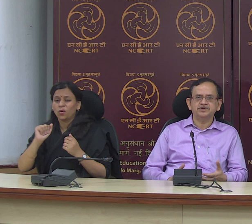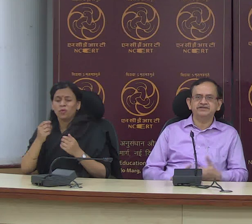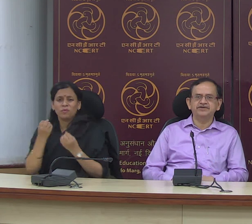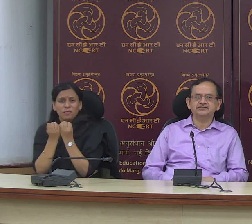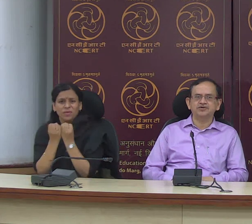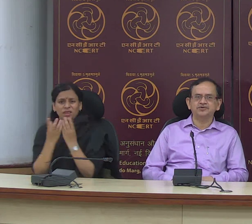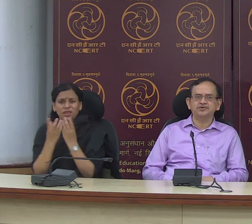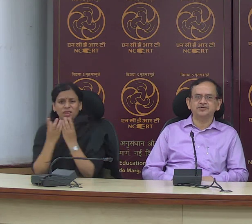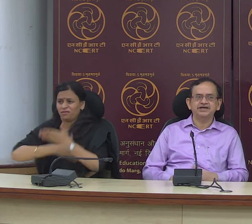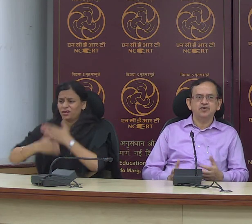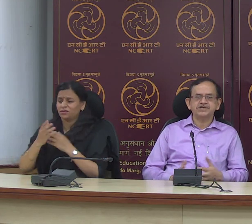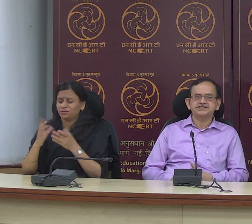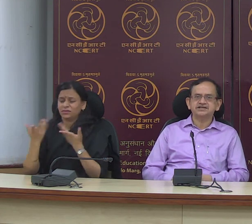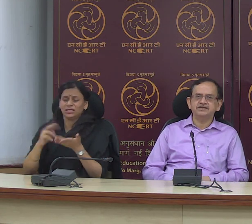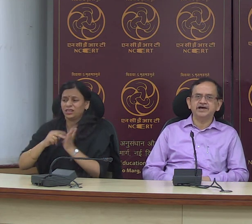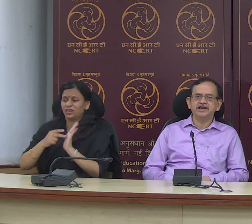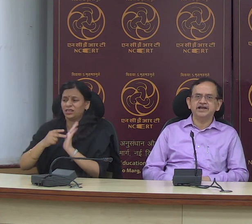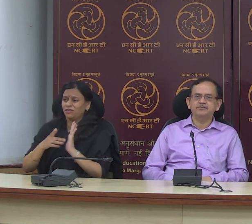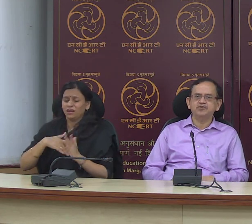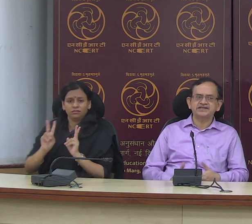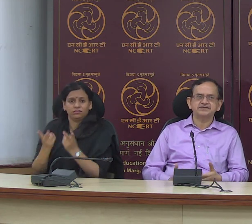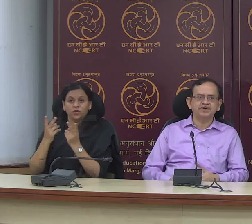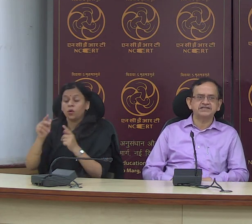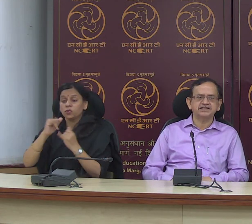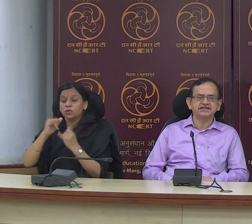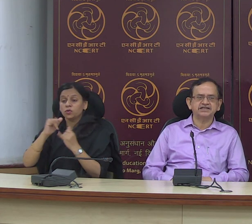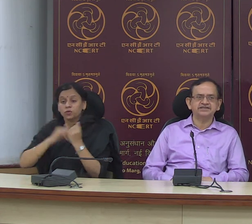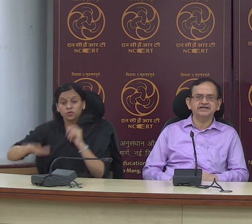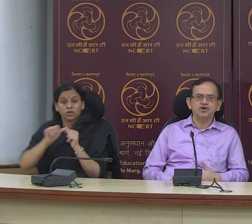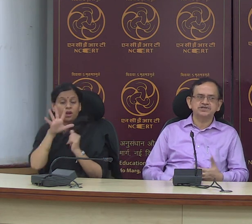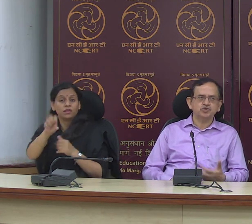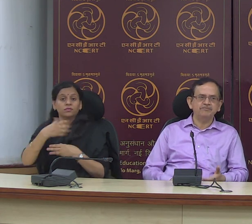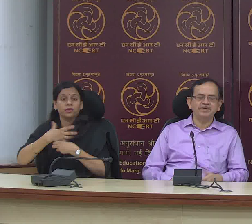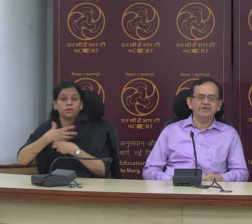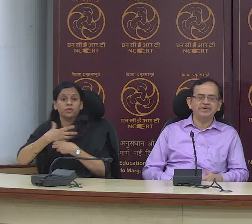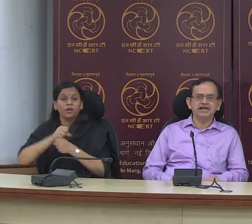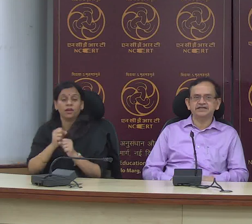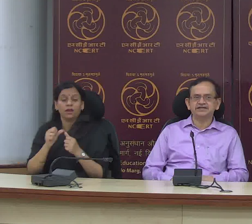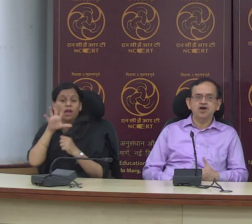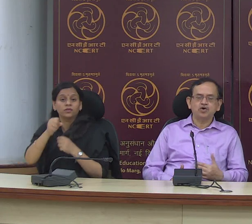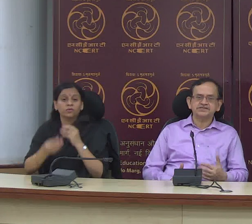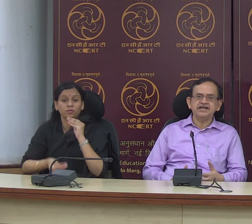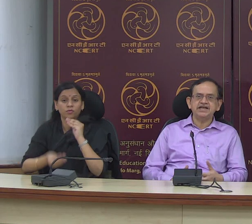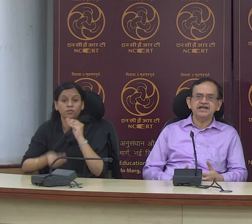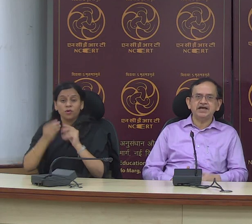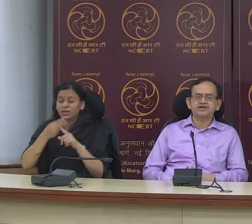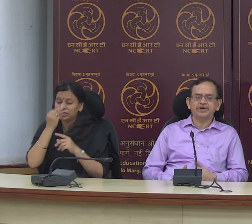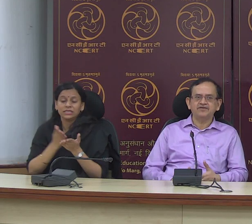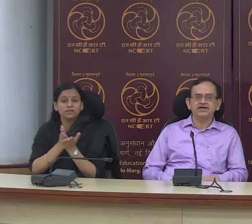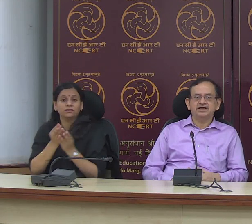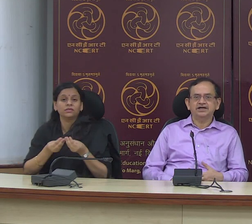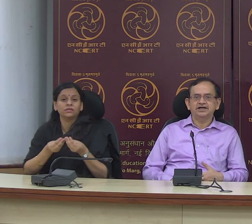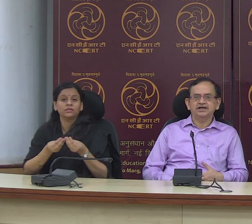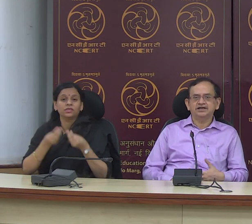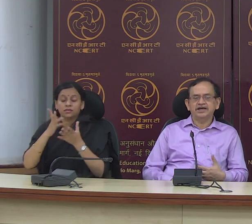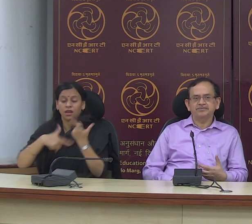हद तक उनकी दिव्यांगता होती है, उस एक्सटर्नल एनवायरनमेंट को एक्सेसिबल बनाना चाहते हैं, उसे सुगम में बनाना चाहते हैं, और साइन लैंग्वेज का